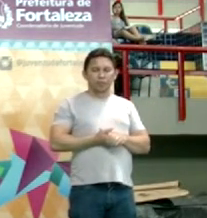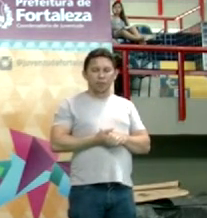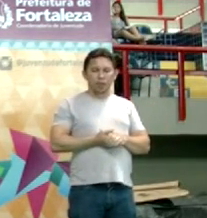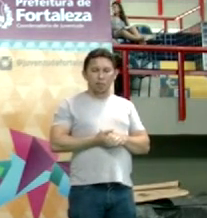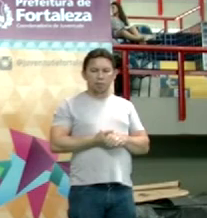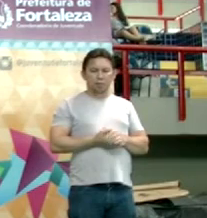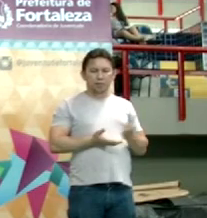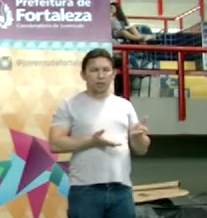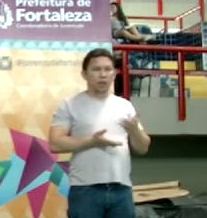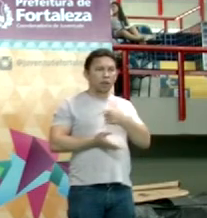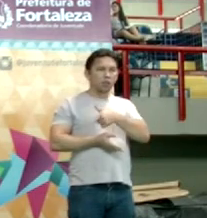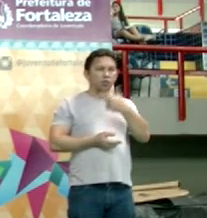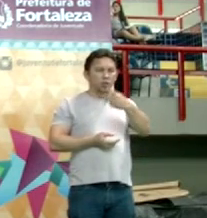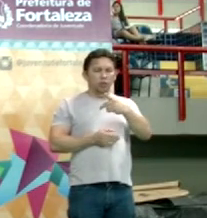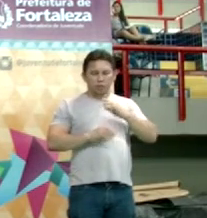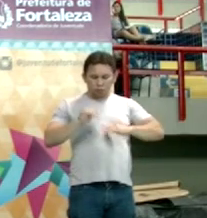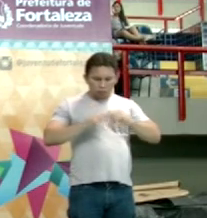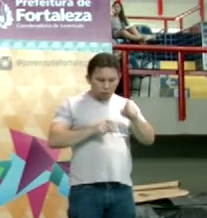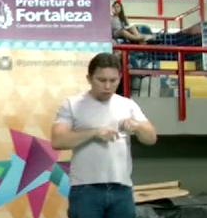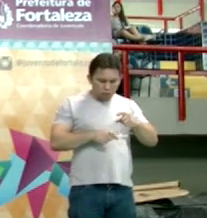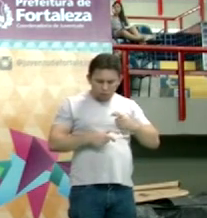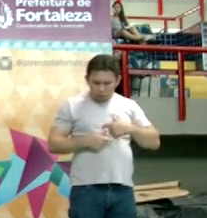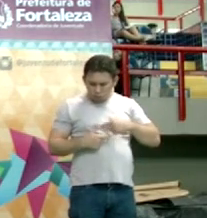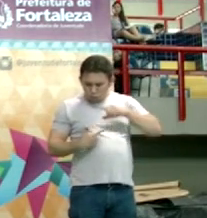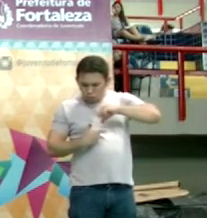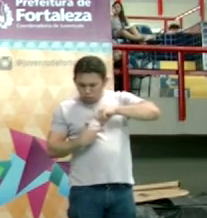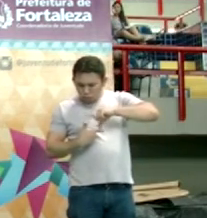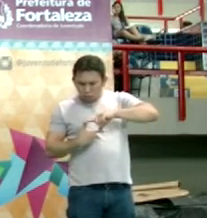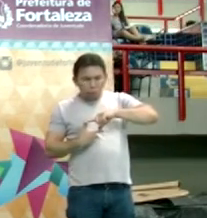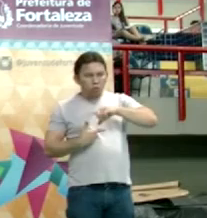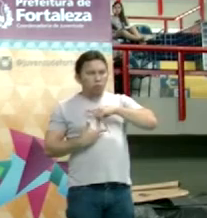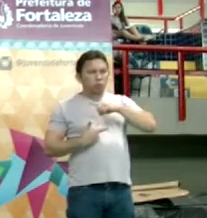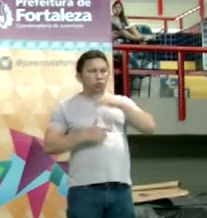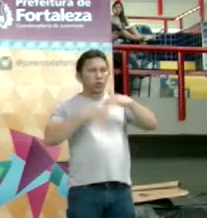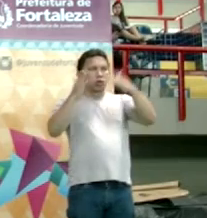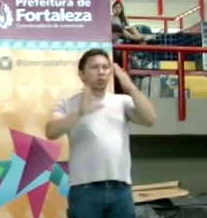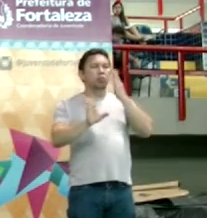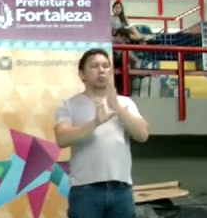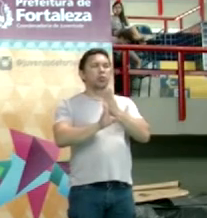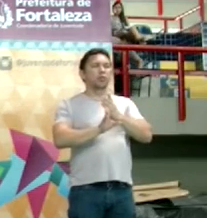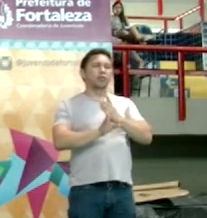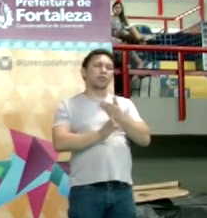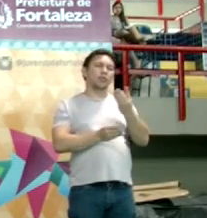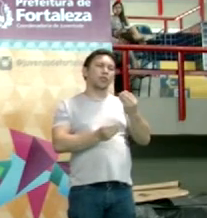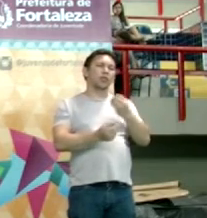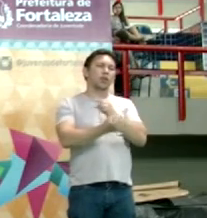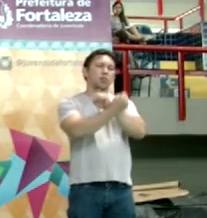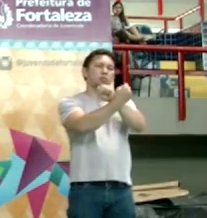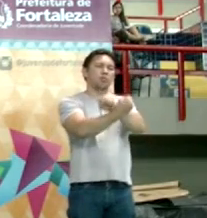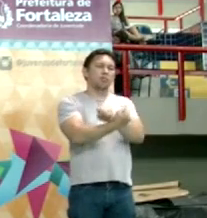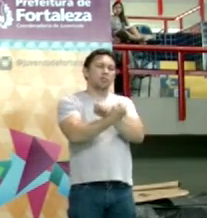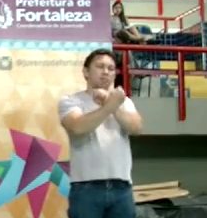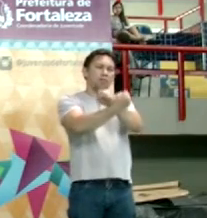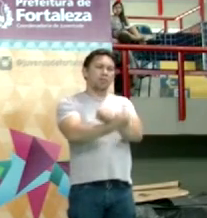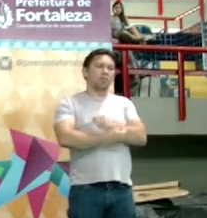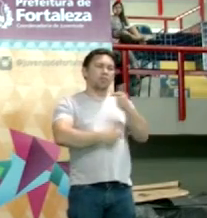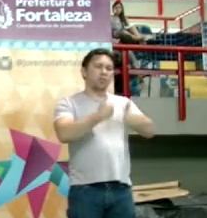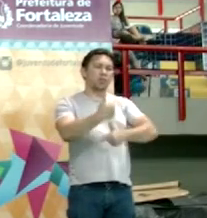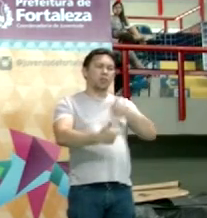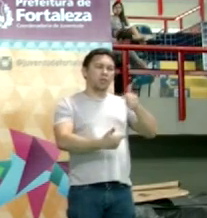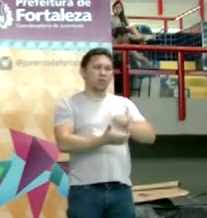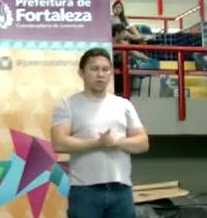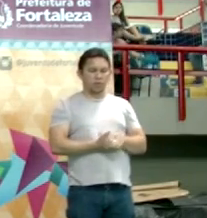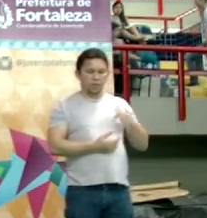tão rudimentar a economia crescia? Porque eles tinham escravos demais, muitos escravos. Eles podiam se dar